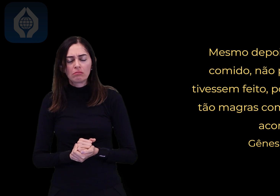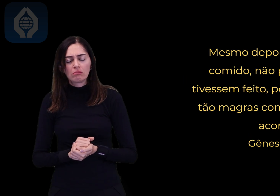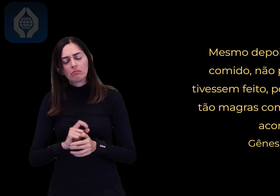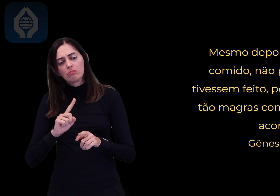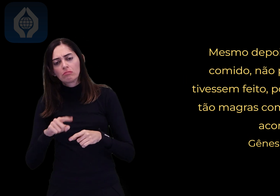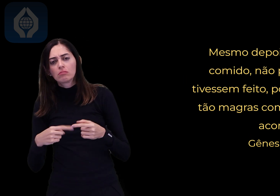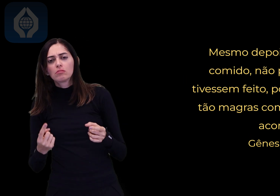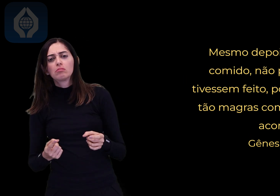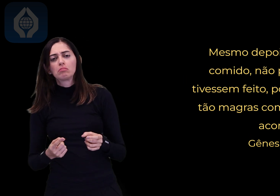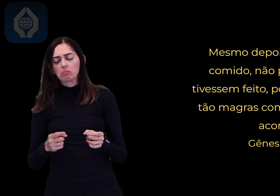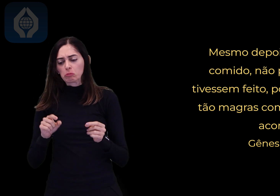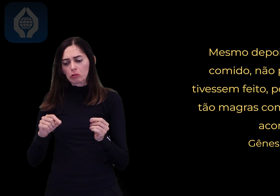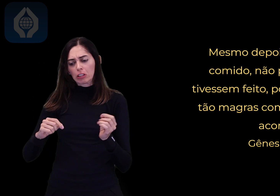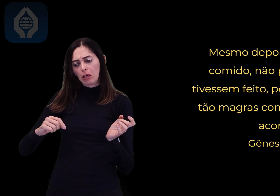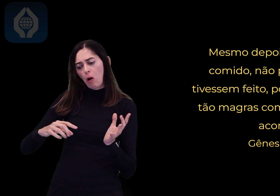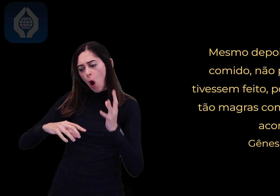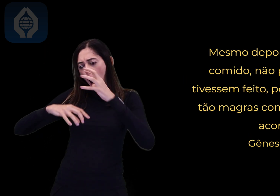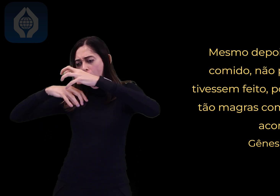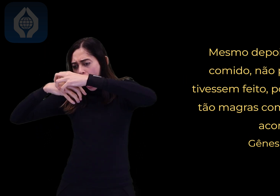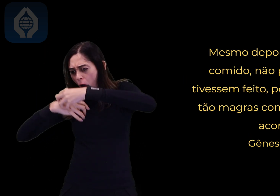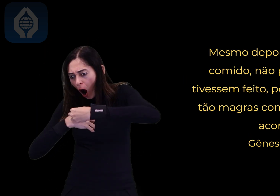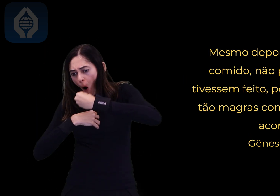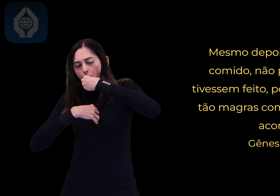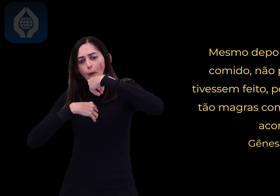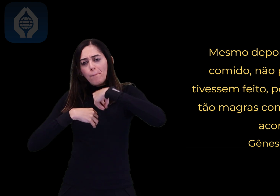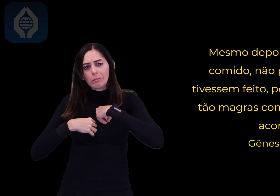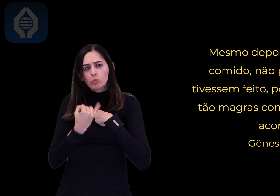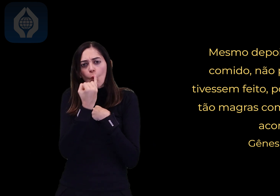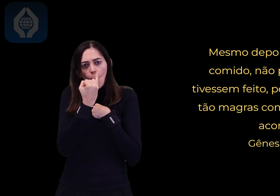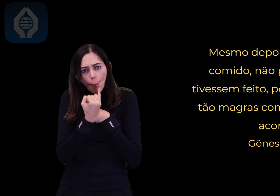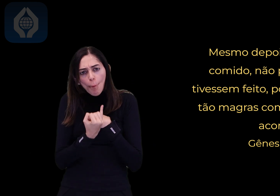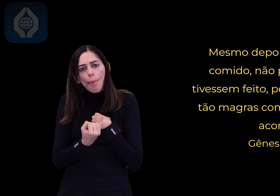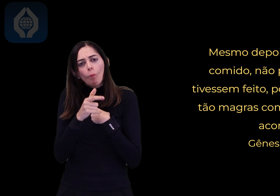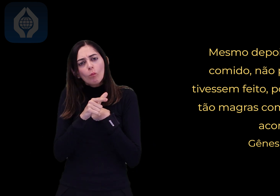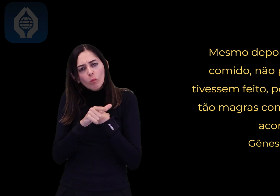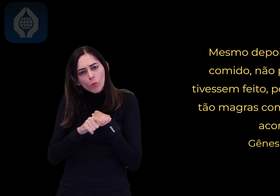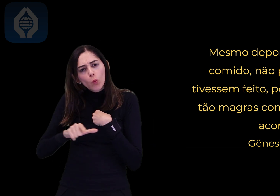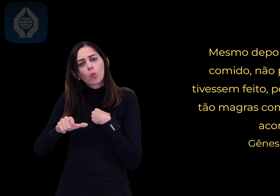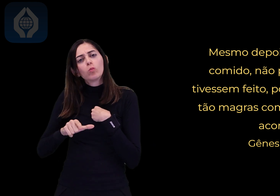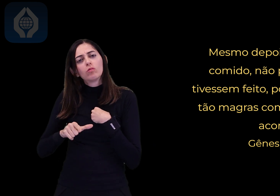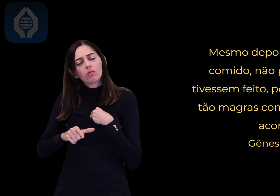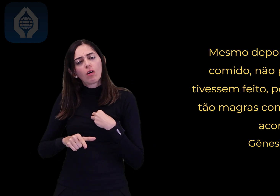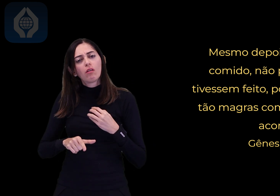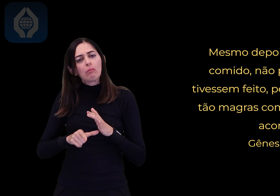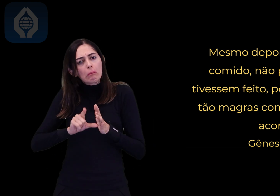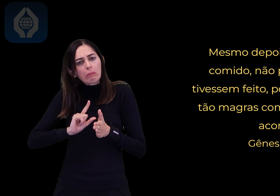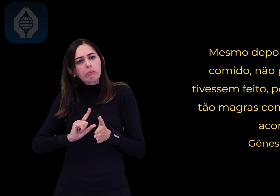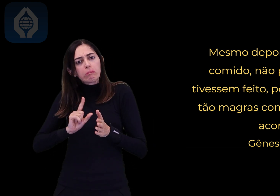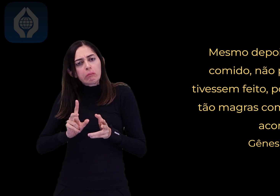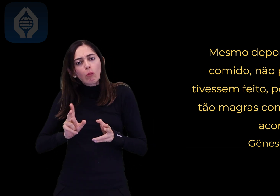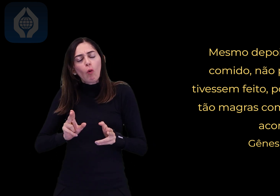Mesmo depois de havê-las comido, não parecia que eu tivesse feito, pois continuavam tão magras como antes. Então